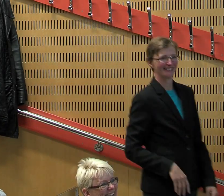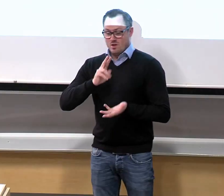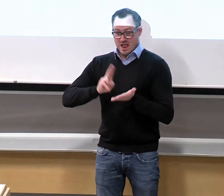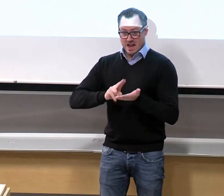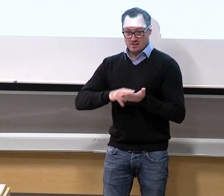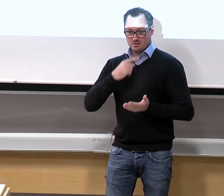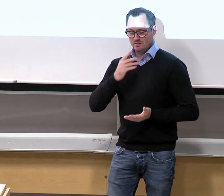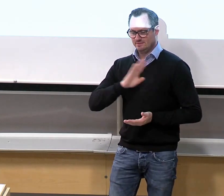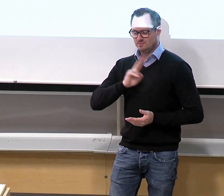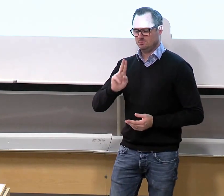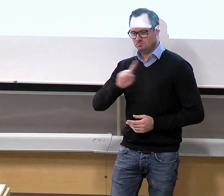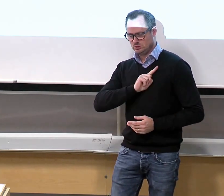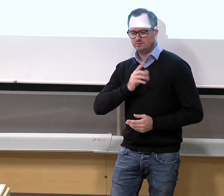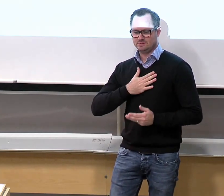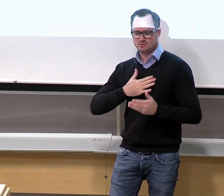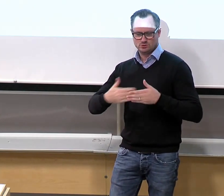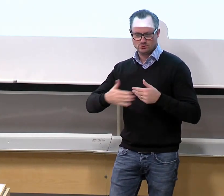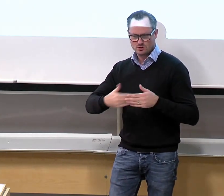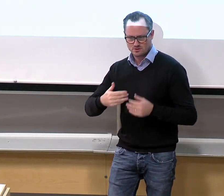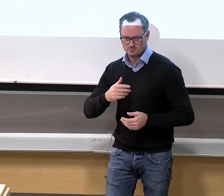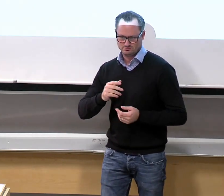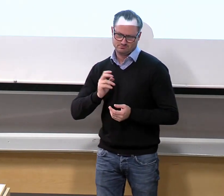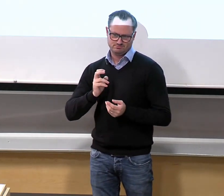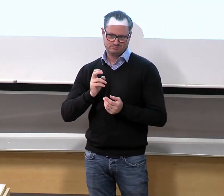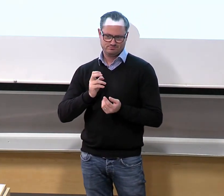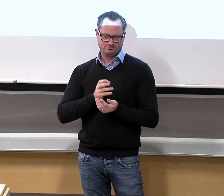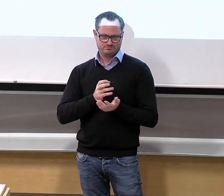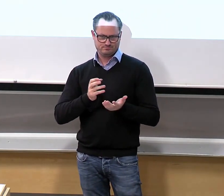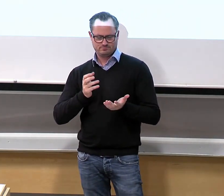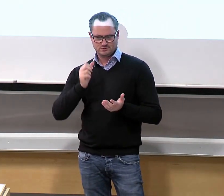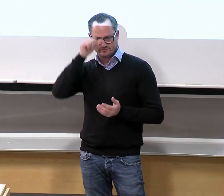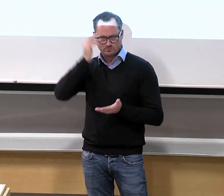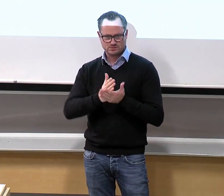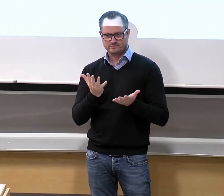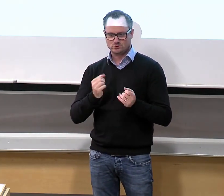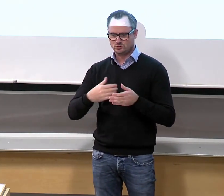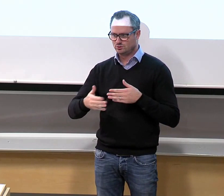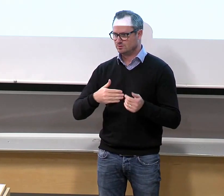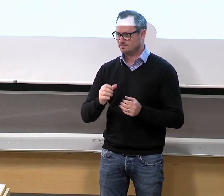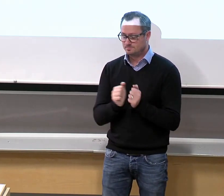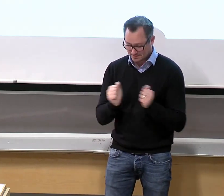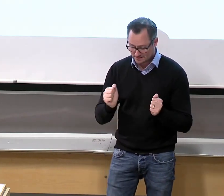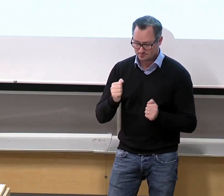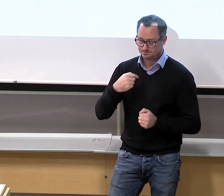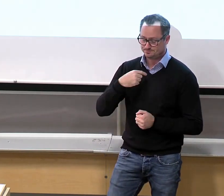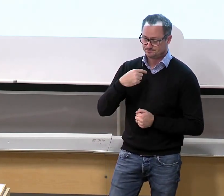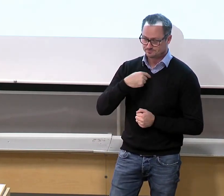Ja, det är en bra fråga. Om jag ska vara helt ärlig så finns det väldigt mycket jag vill göra. Och det är svårt att bestämma vad jag ska